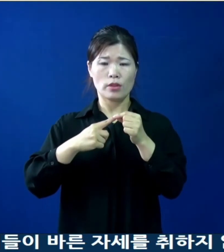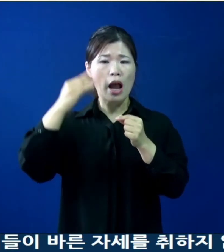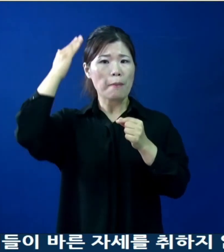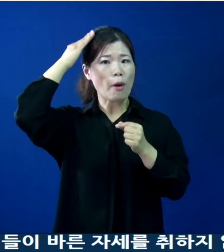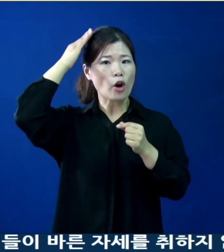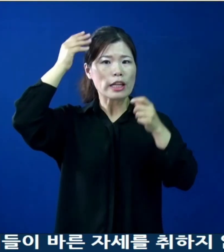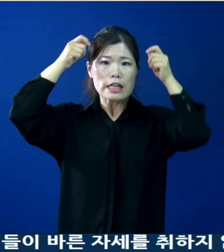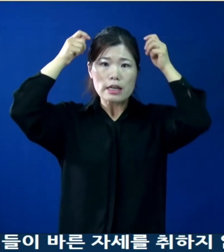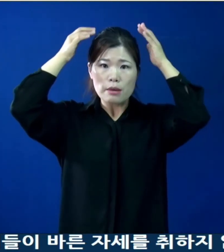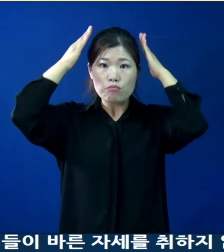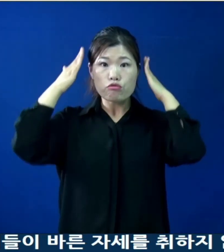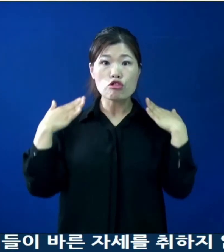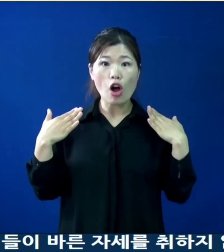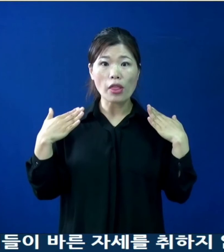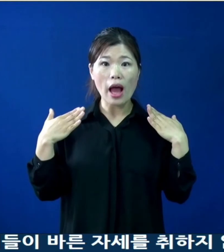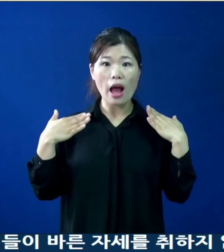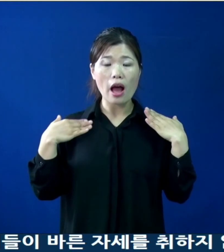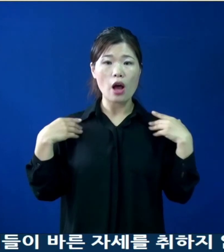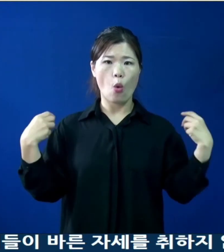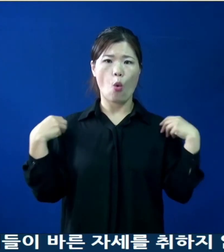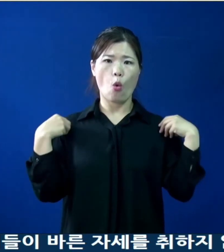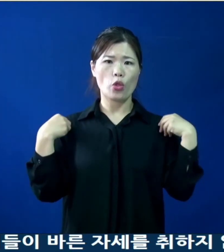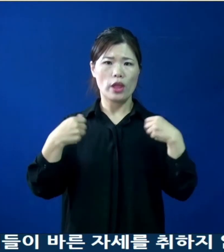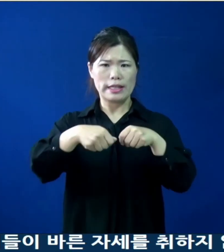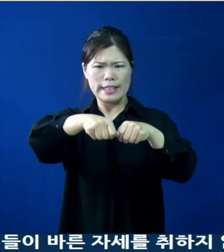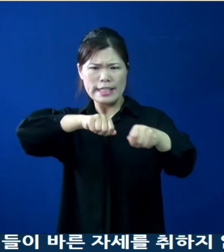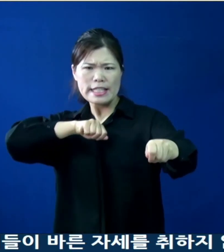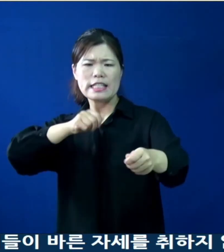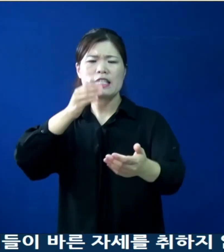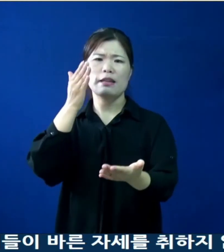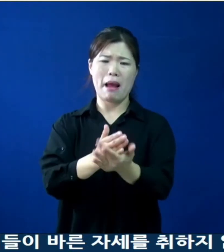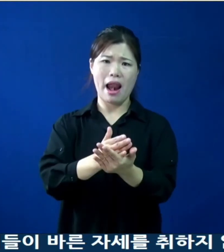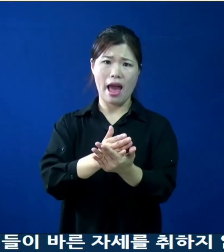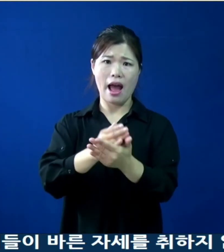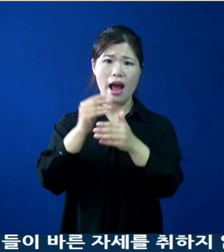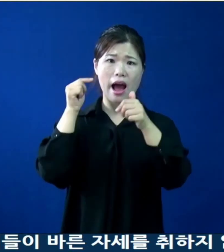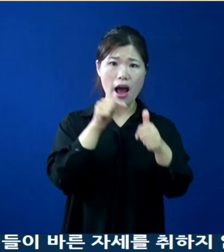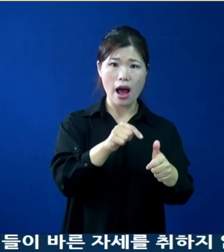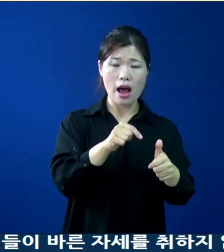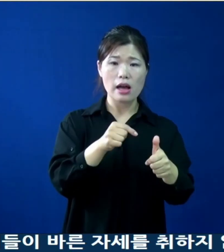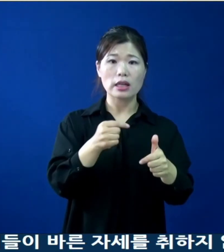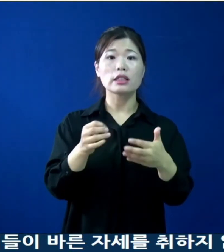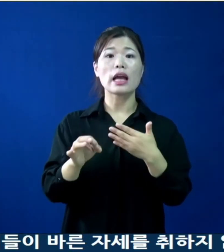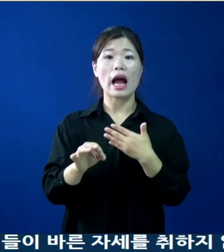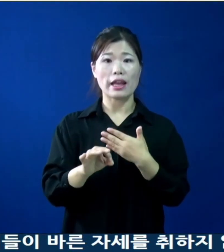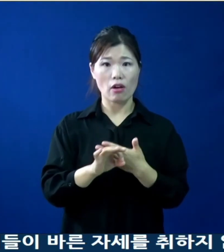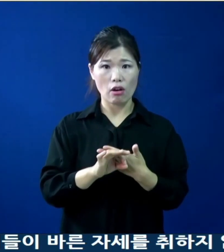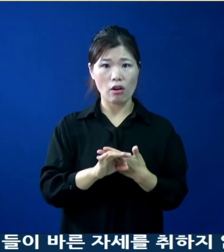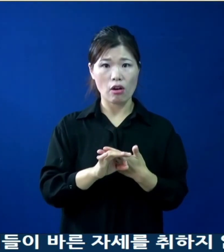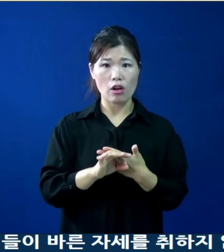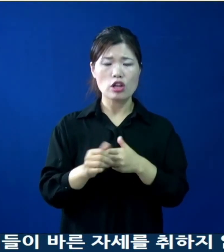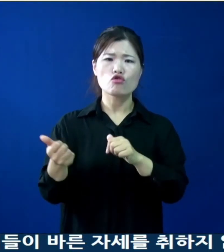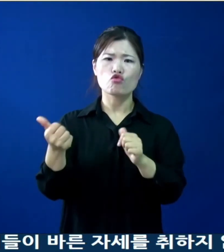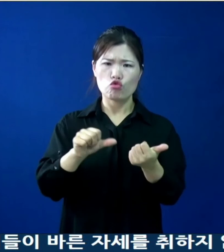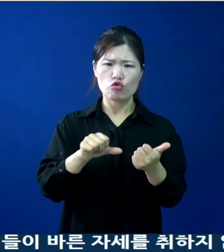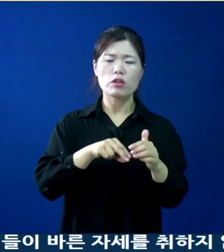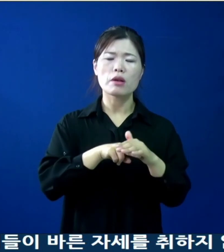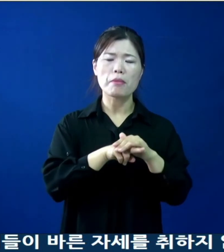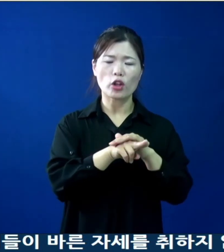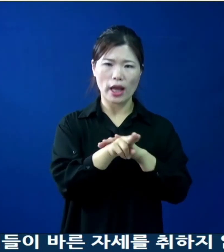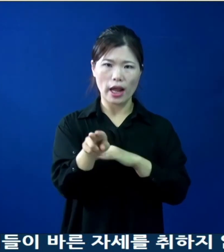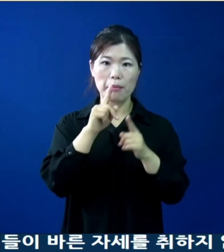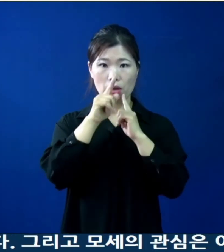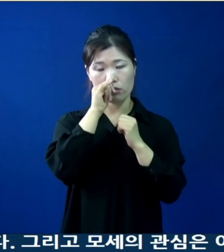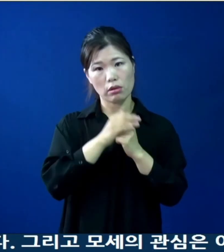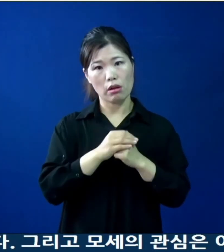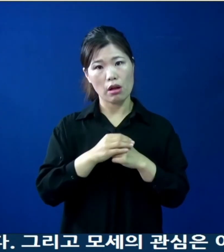머리를 풀거나 옷을 찢지 말라. 그리하여 죽음을 면하라. 머리를